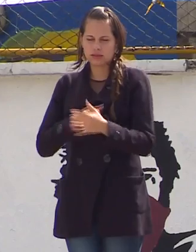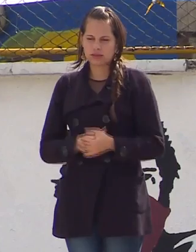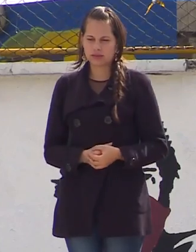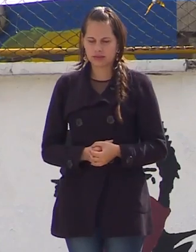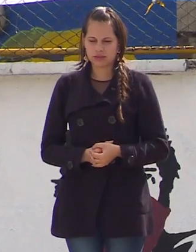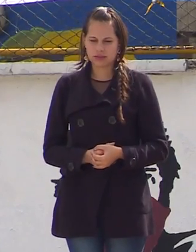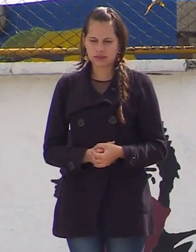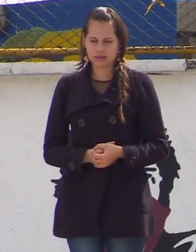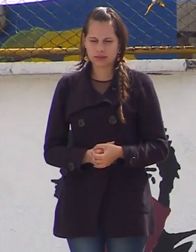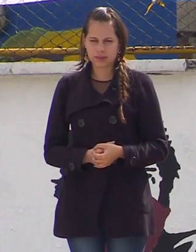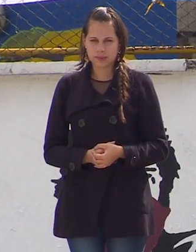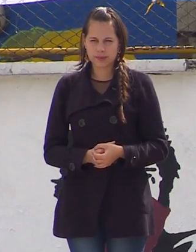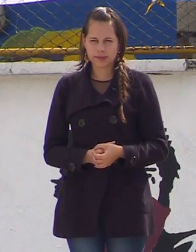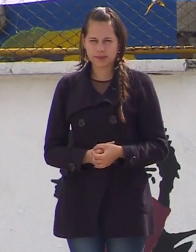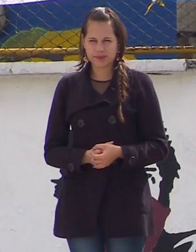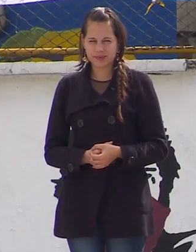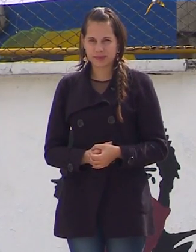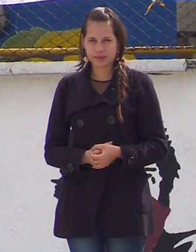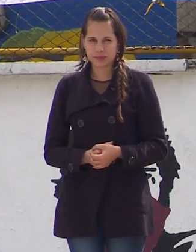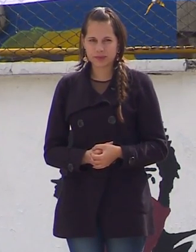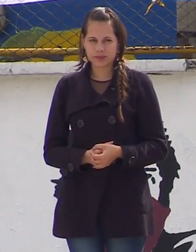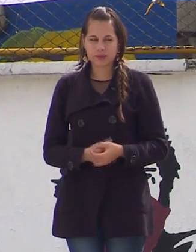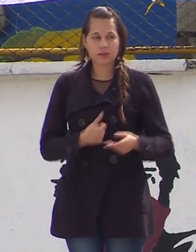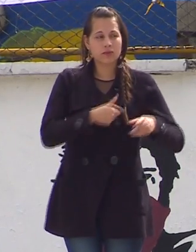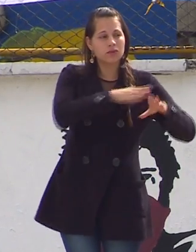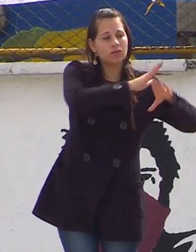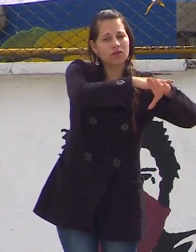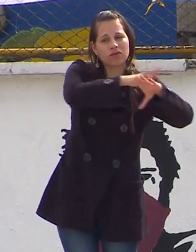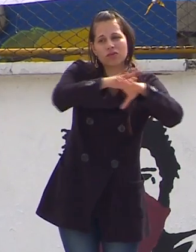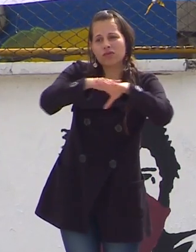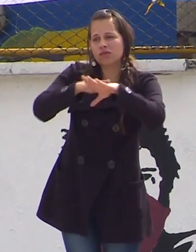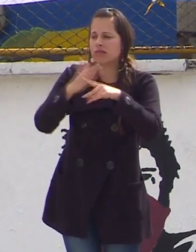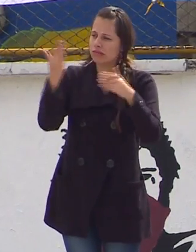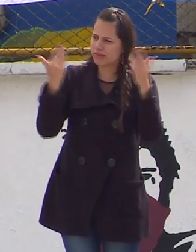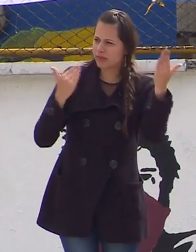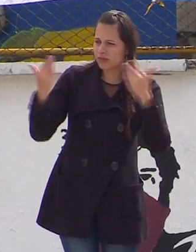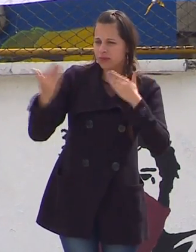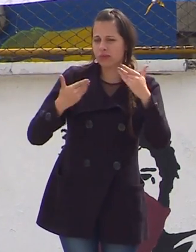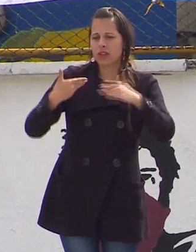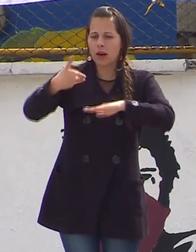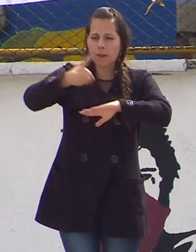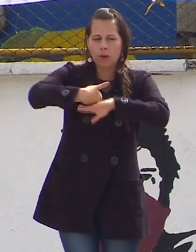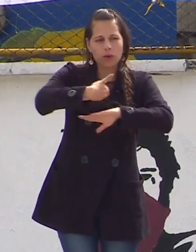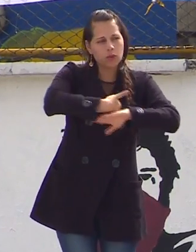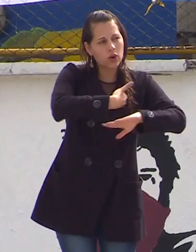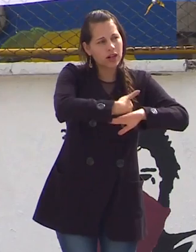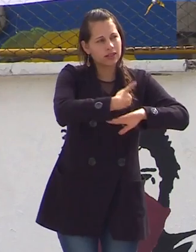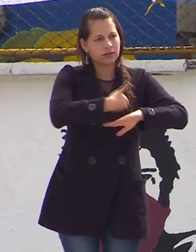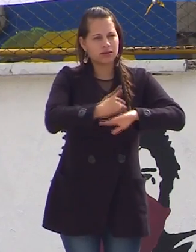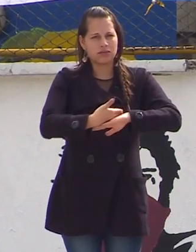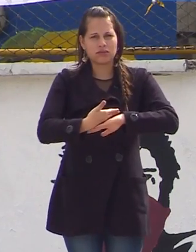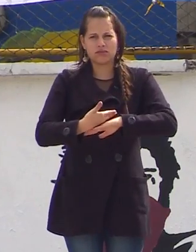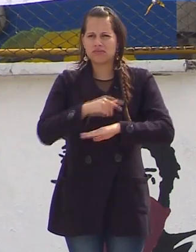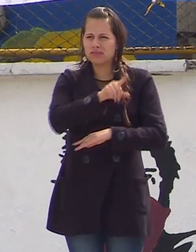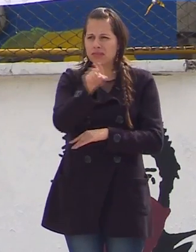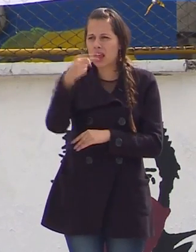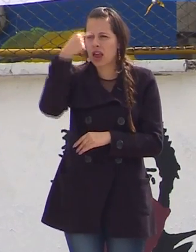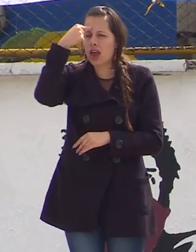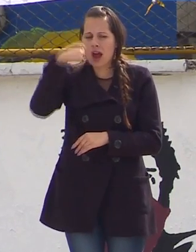Les llamamos a sugerir, a proponer lo que en su criterio nos hace